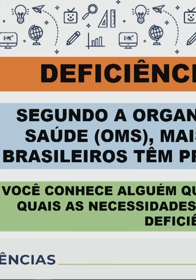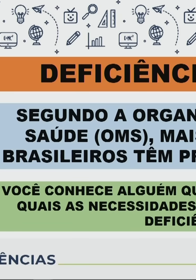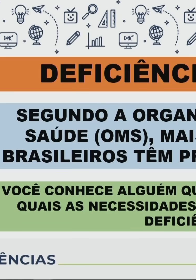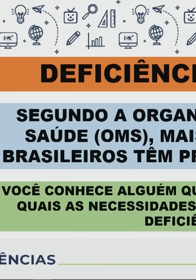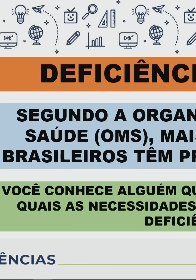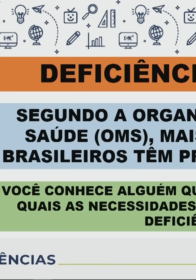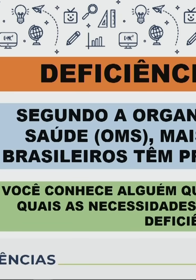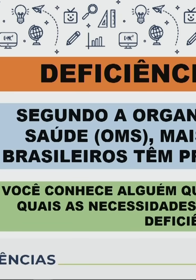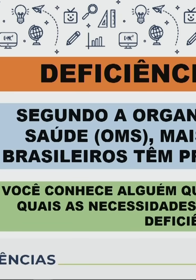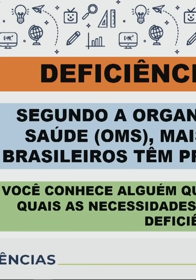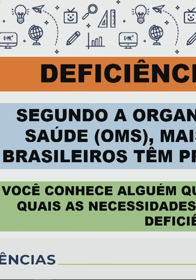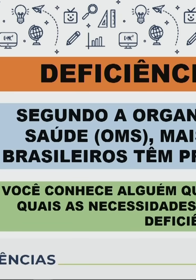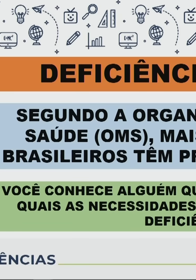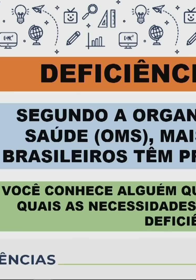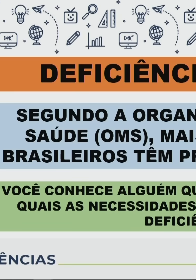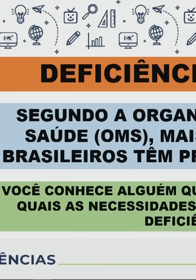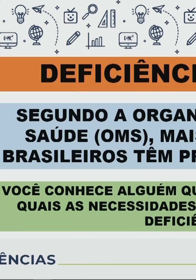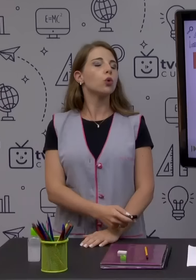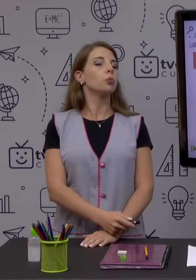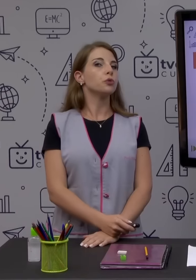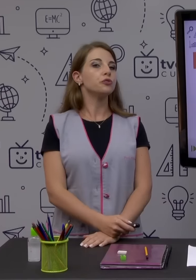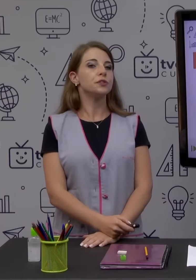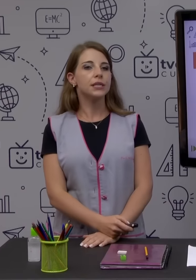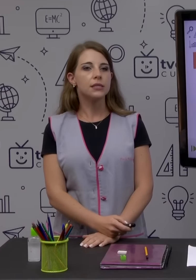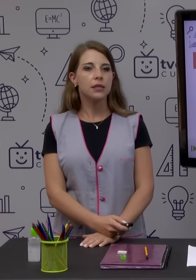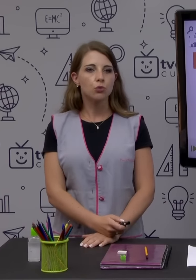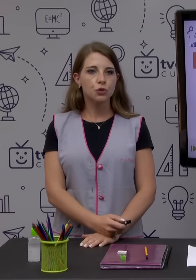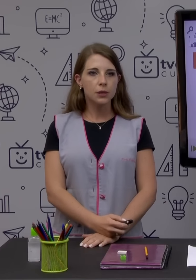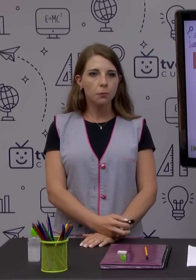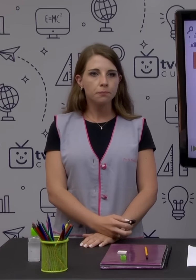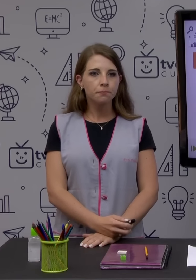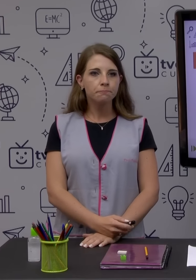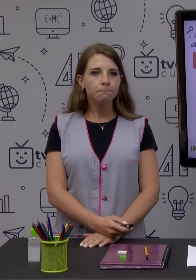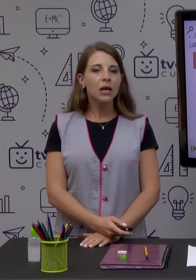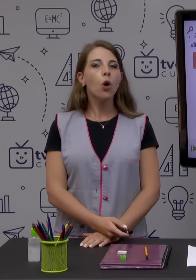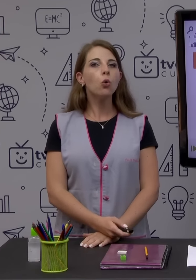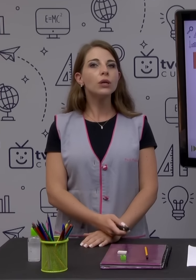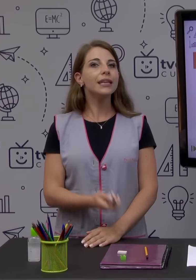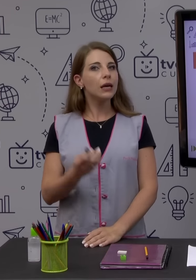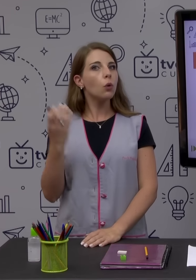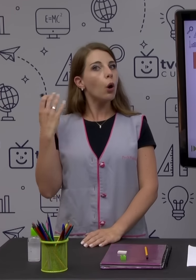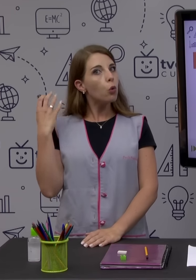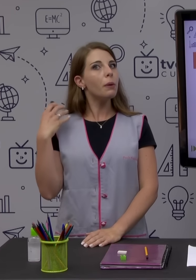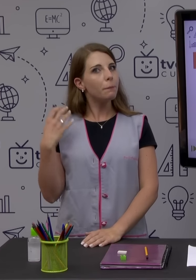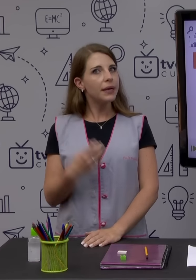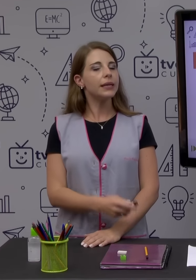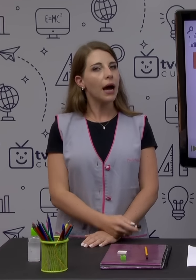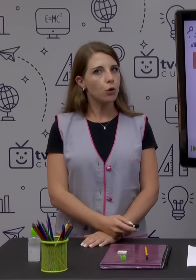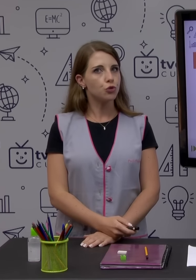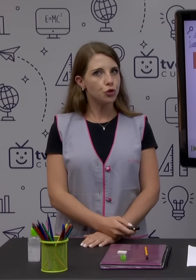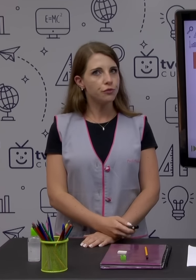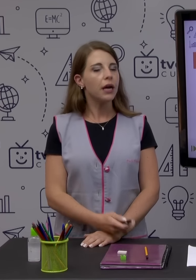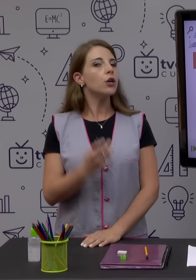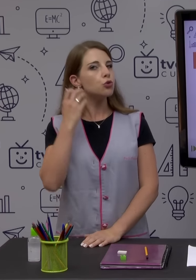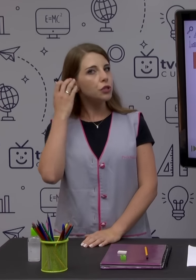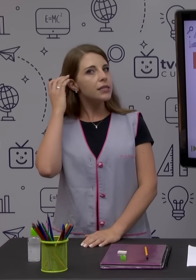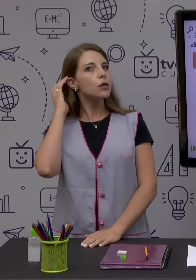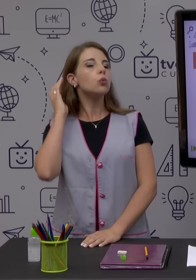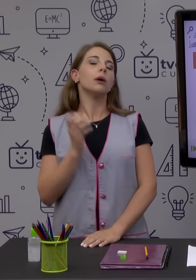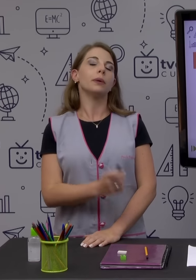audição? Você já viu alguma pessoa com deficiência de audição? Ou que tenha alguma perda auditiva que utilize algum